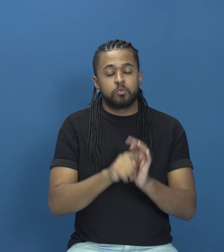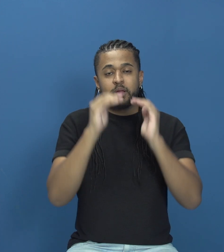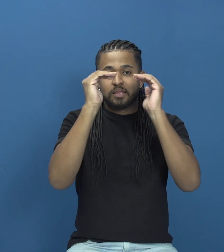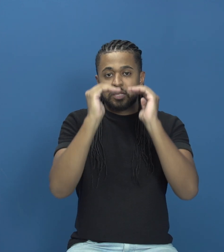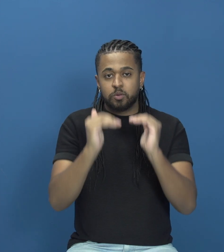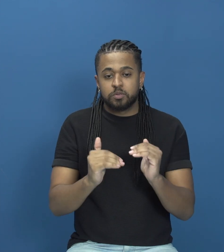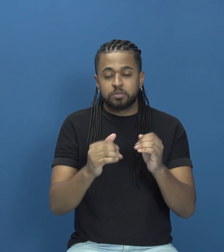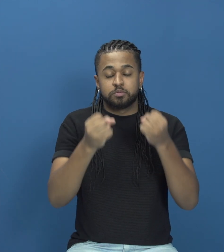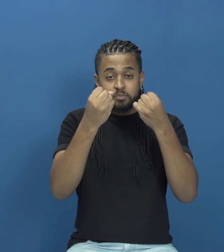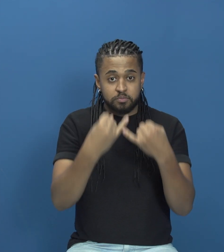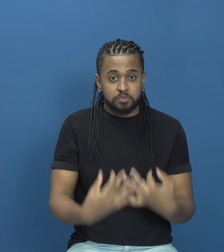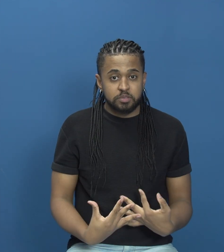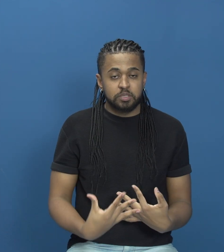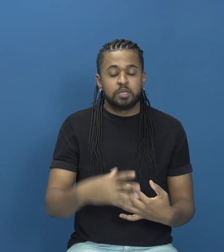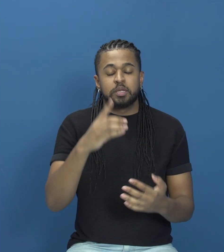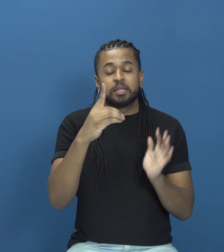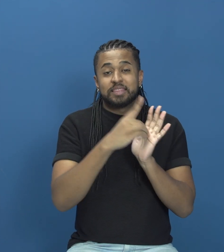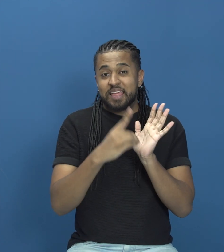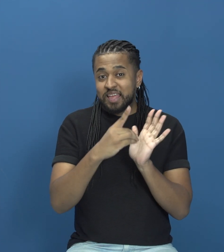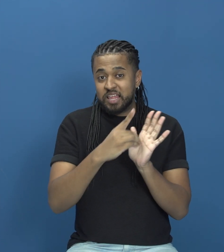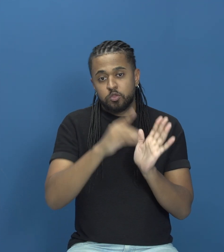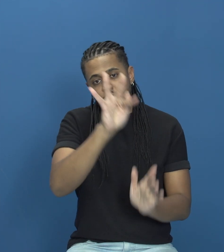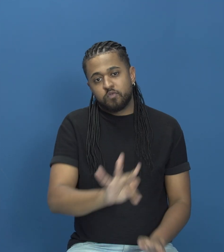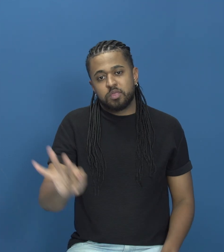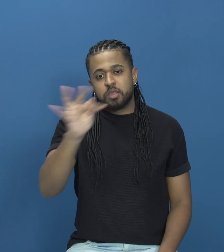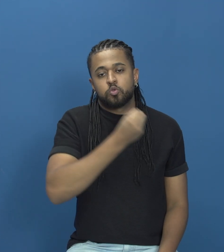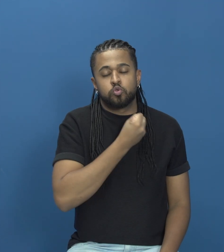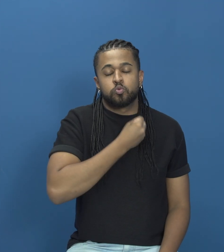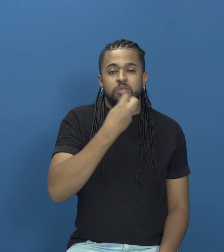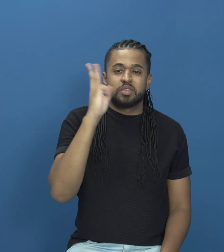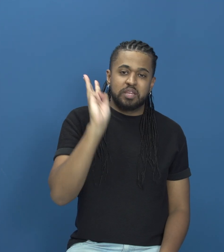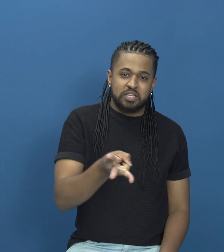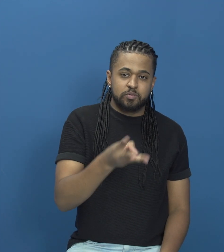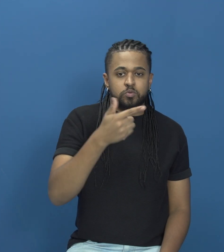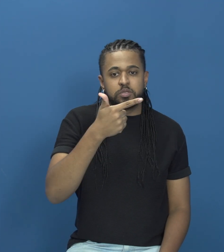categorias discriminadas no Decreto Federal número